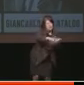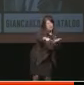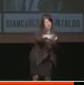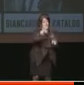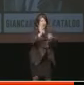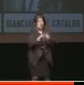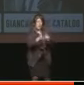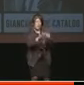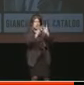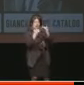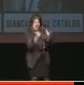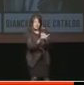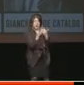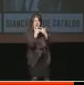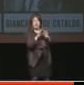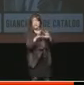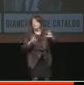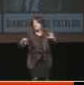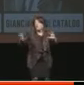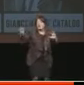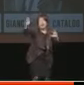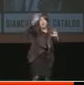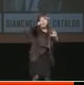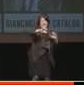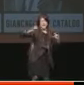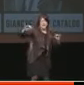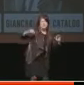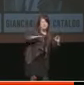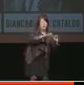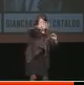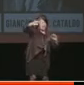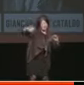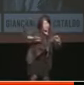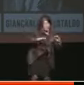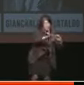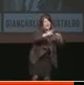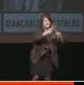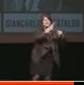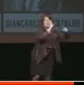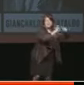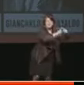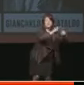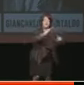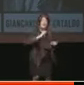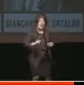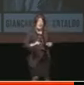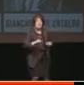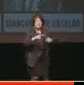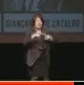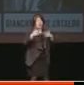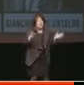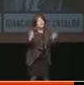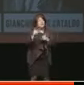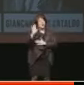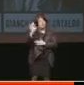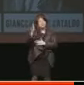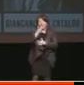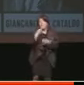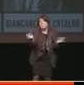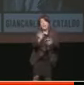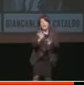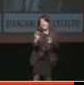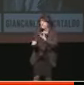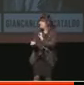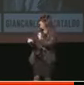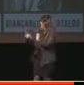continente influenza l'altro sia nel bene che nel male eccoli là poi la cosa bella del salone lo vedrete durante questo racconto è che